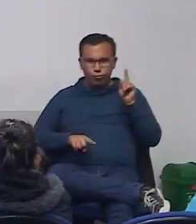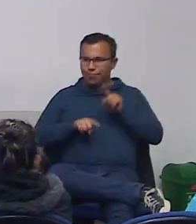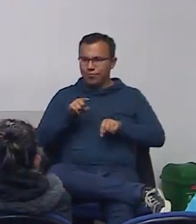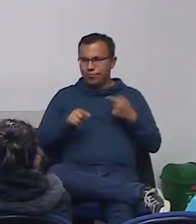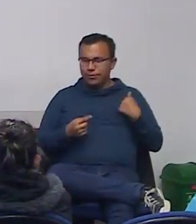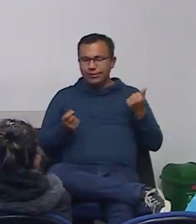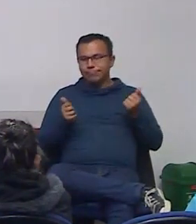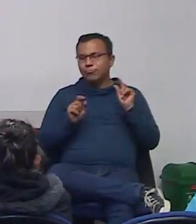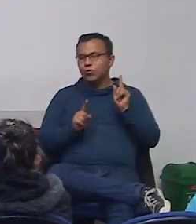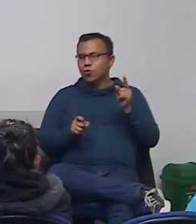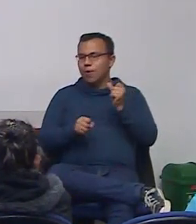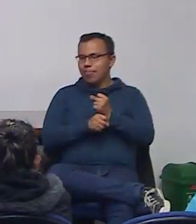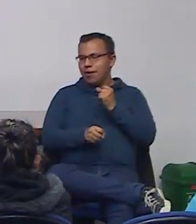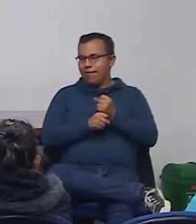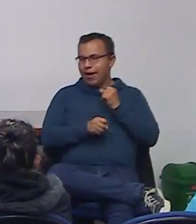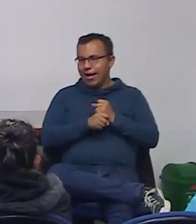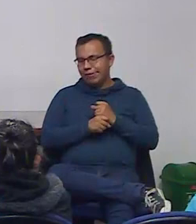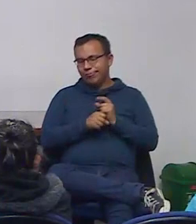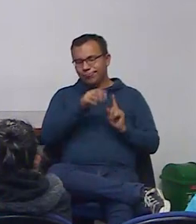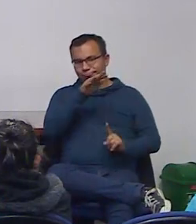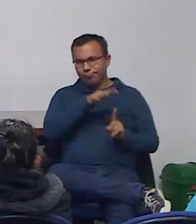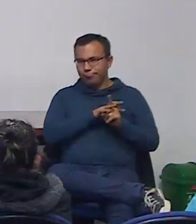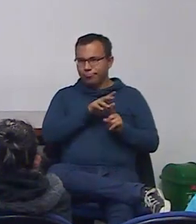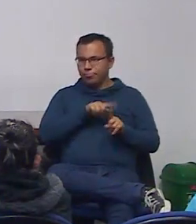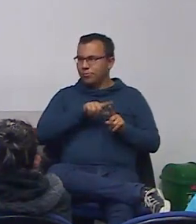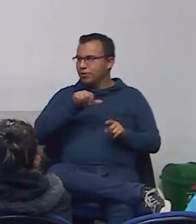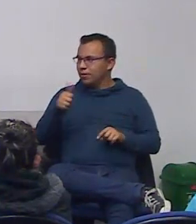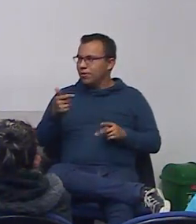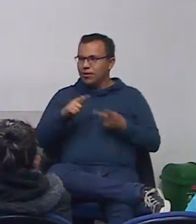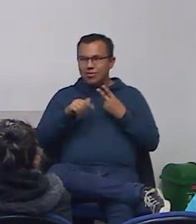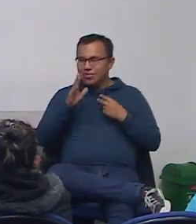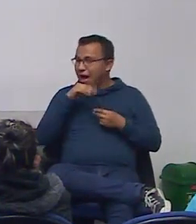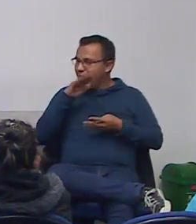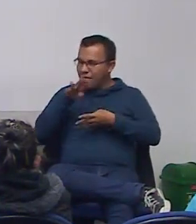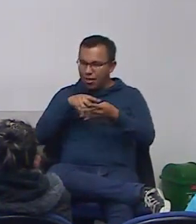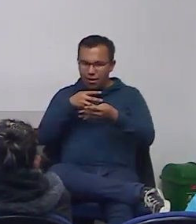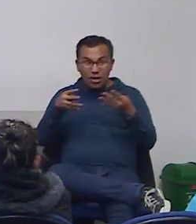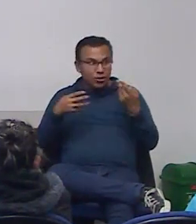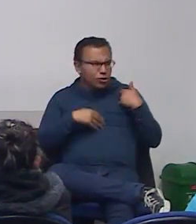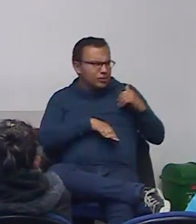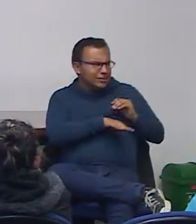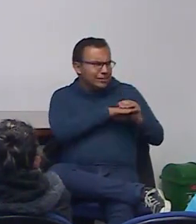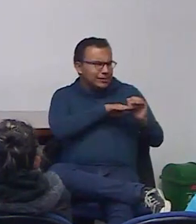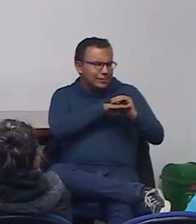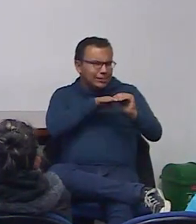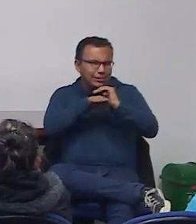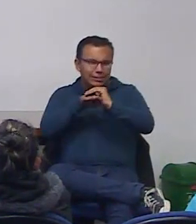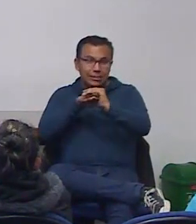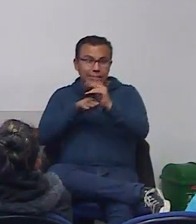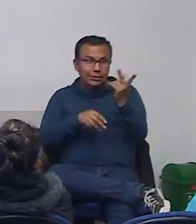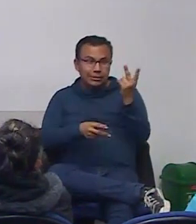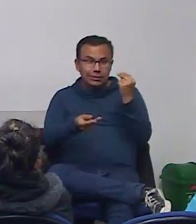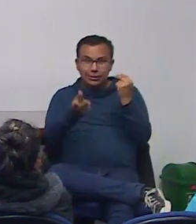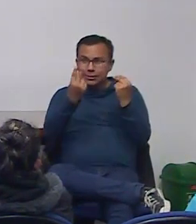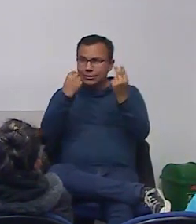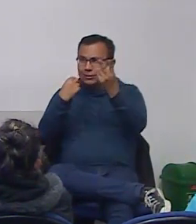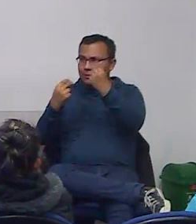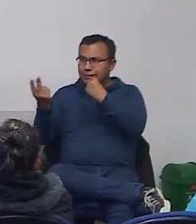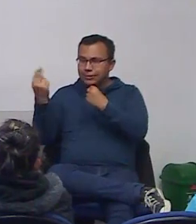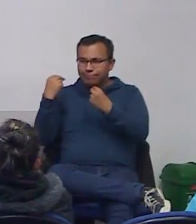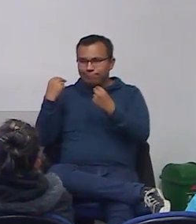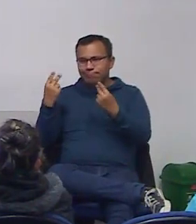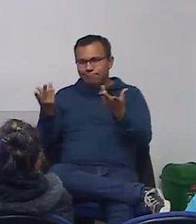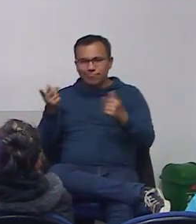venir nadie por temas laborales eh la hora no se le acomodaba a nadie Entonces yo invité a varios amigos y pero pues